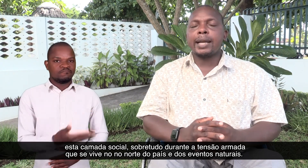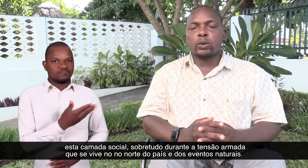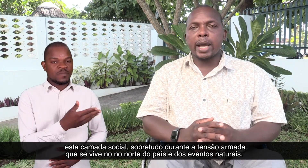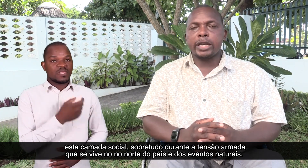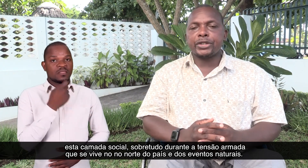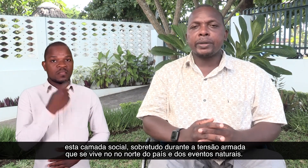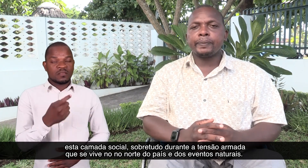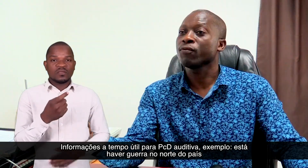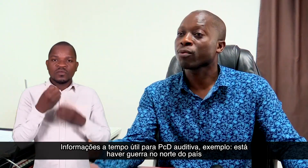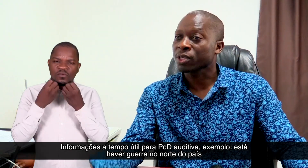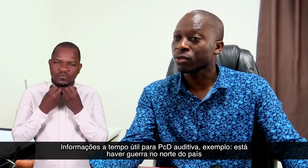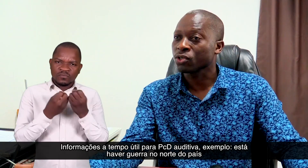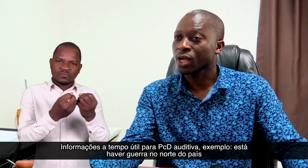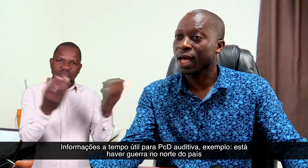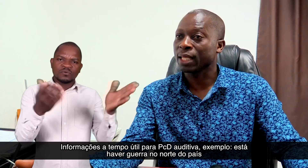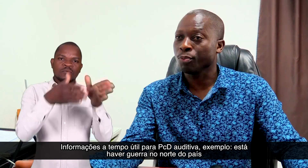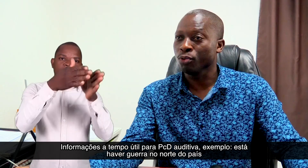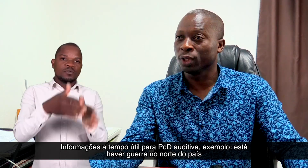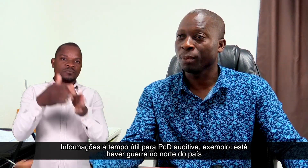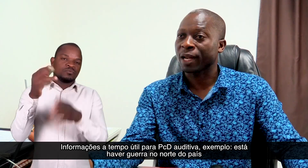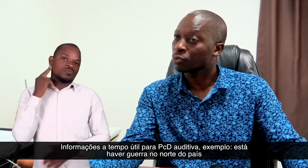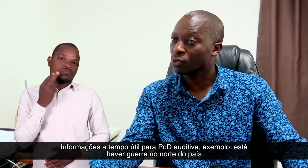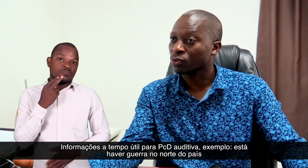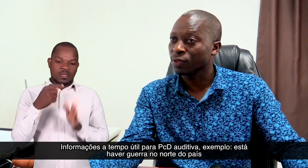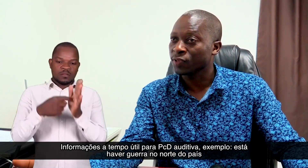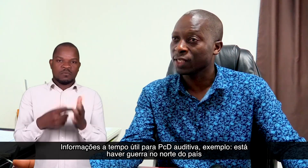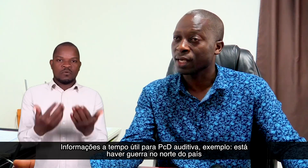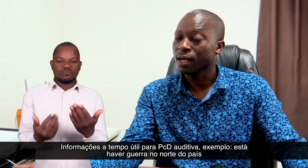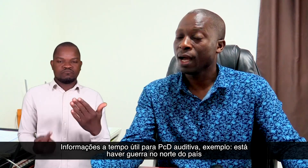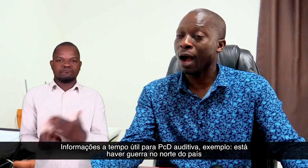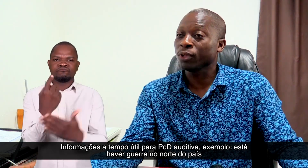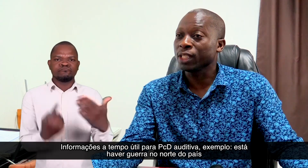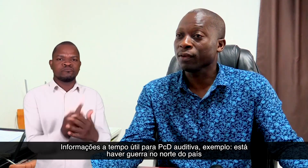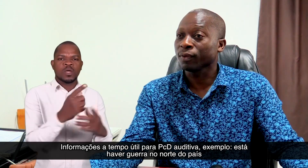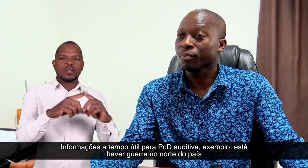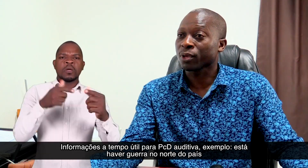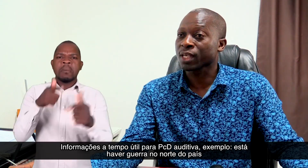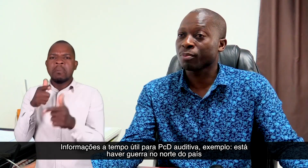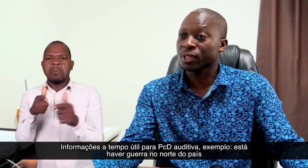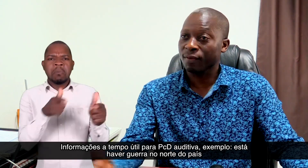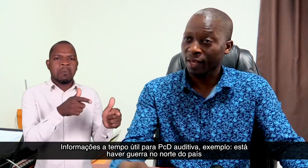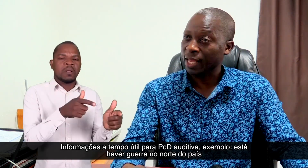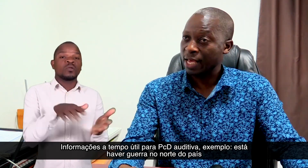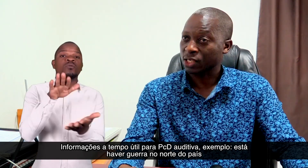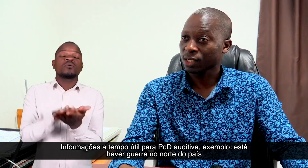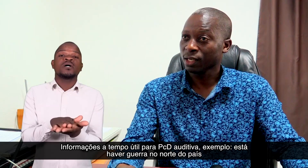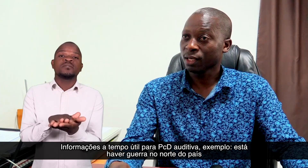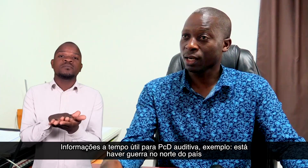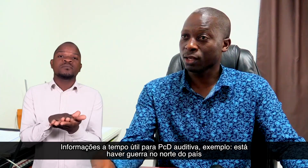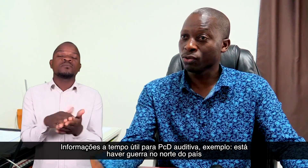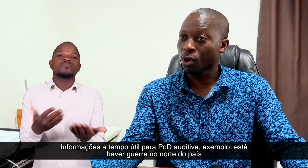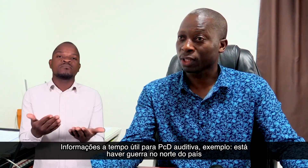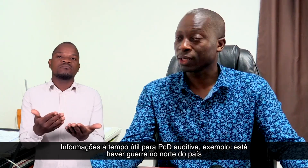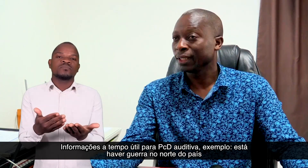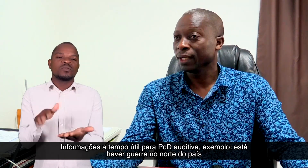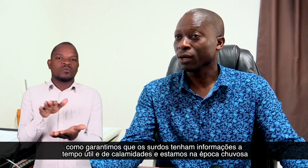eventos naturais. Informações a tempo útil para as pessoas com deficiência auditiva. Por exemplo, está a haver guerras